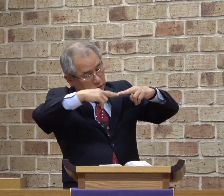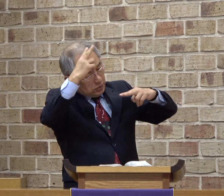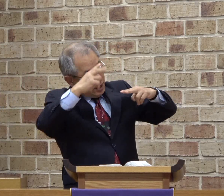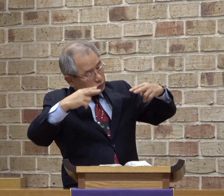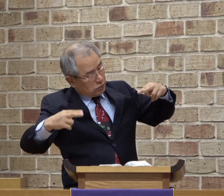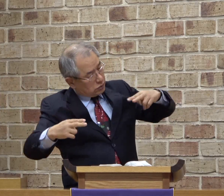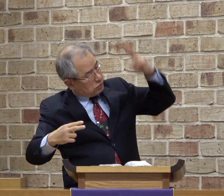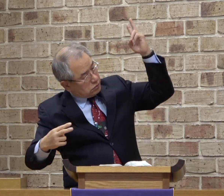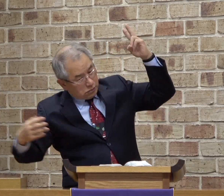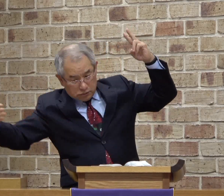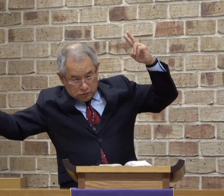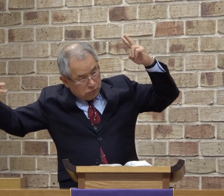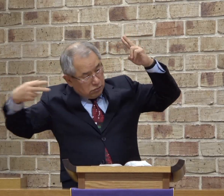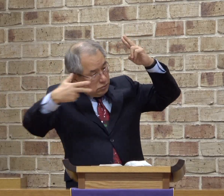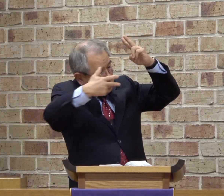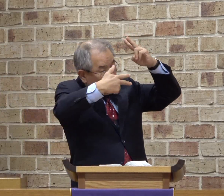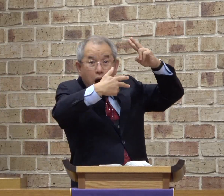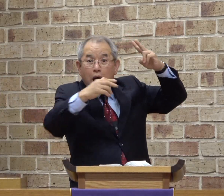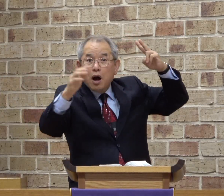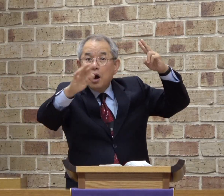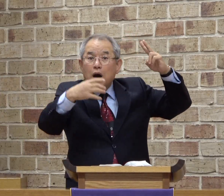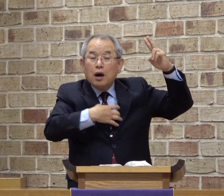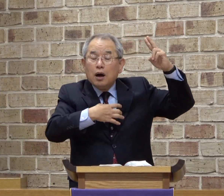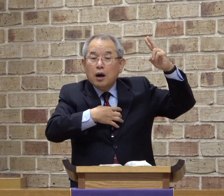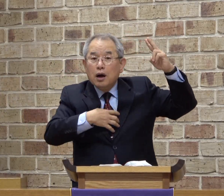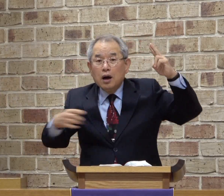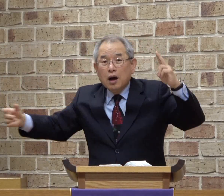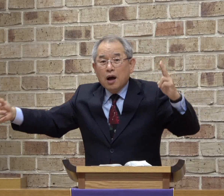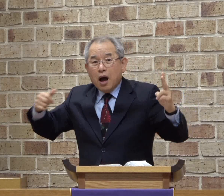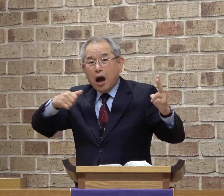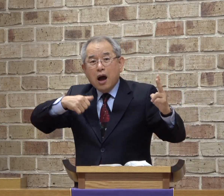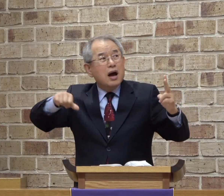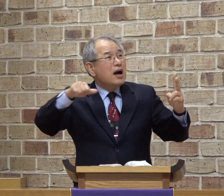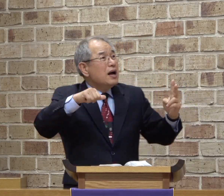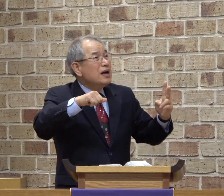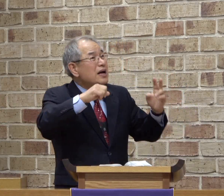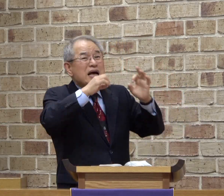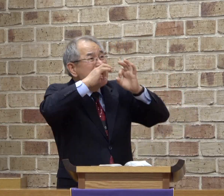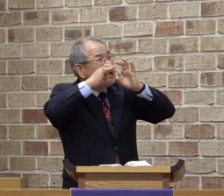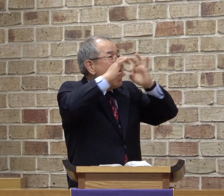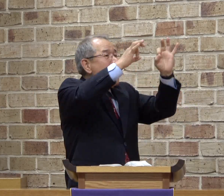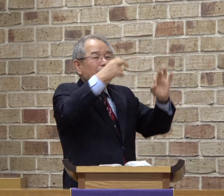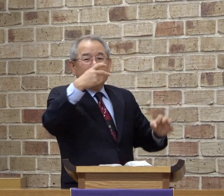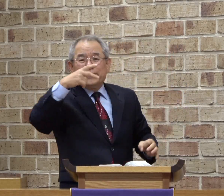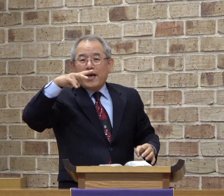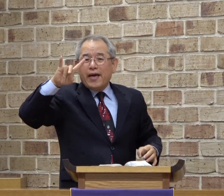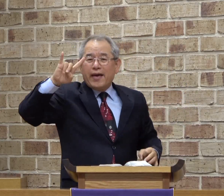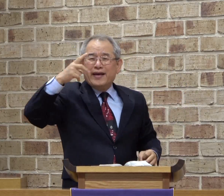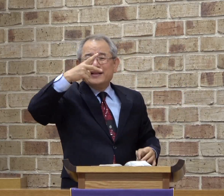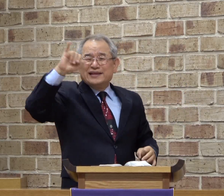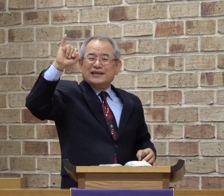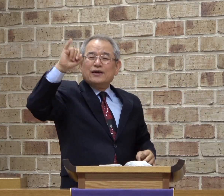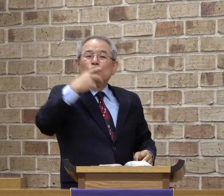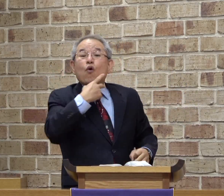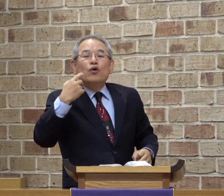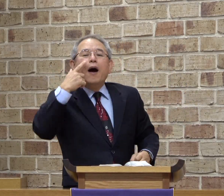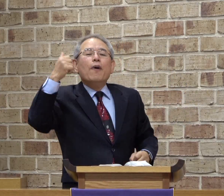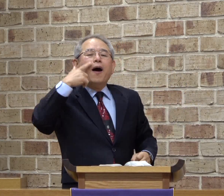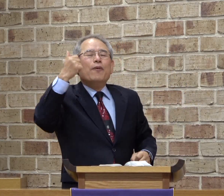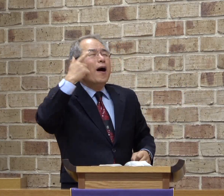열차가 지나갈 수 있도록 그 강에 문을 여는 사람, 수문을 여는 사람이었습니다. 열차가 지나갈 때마다 그